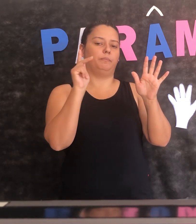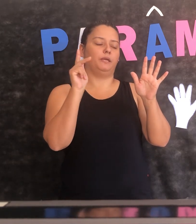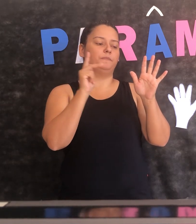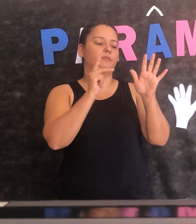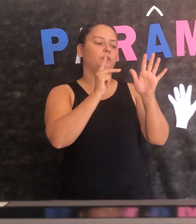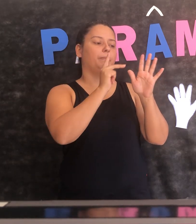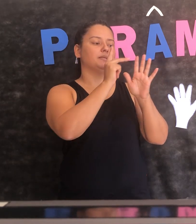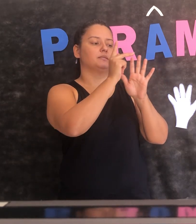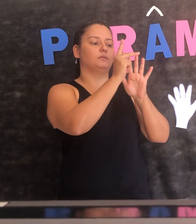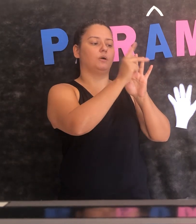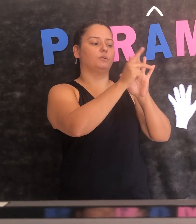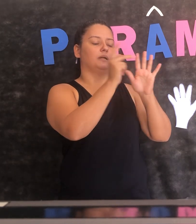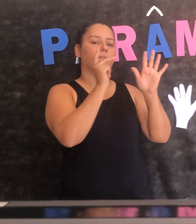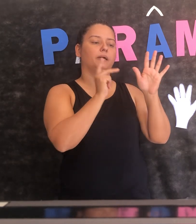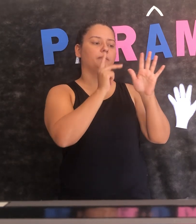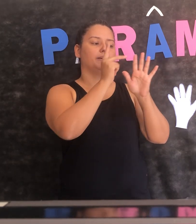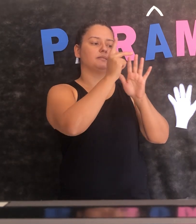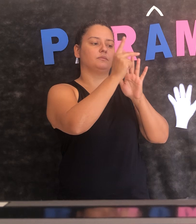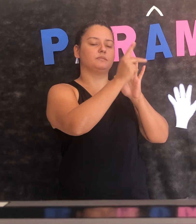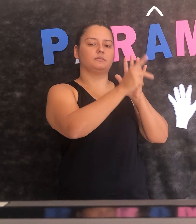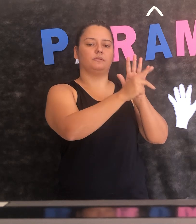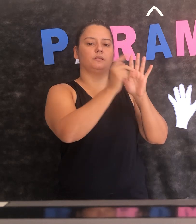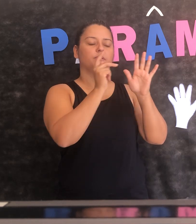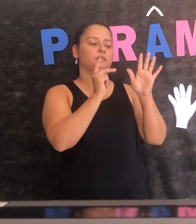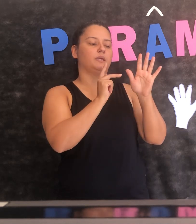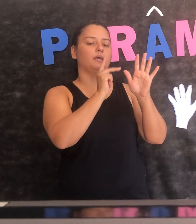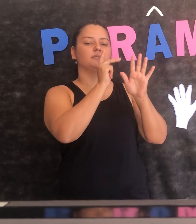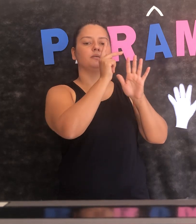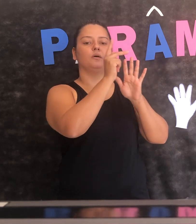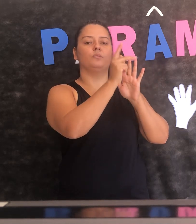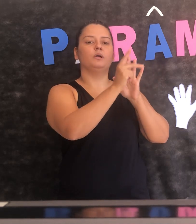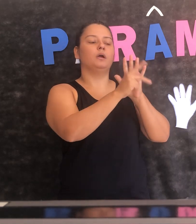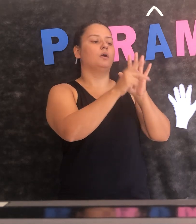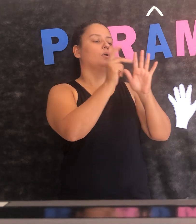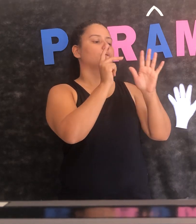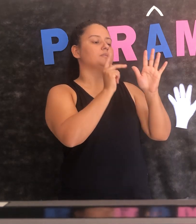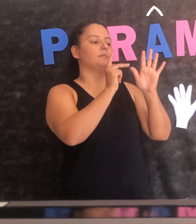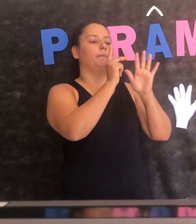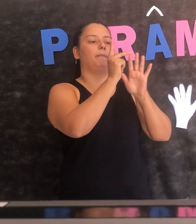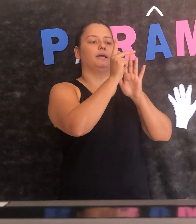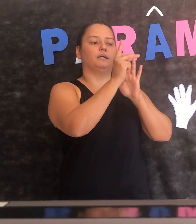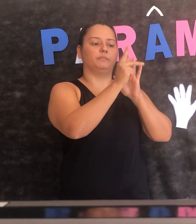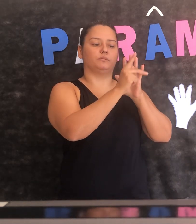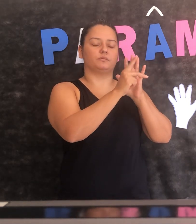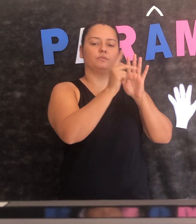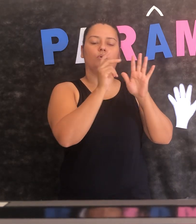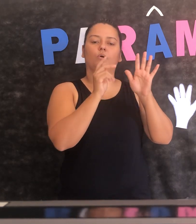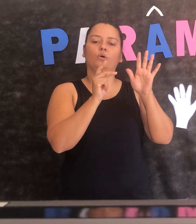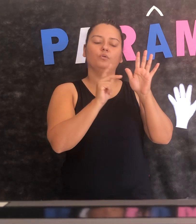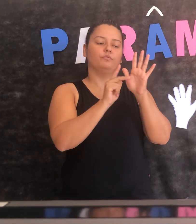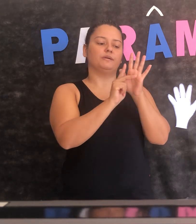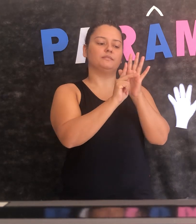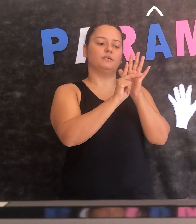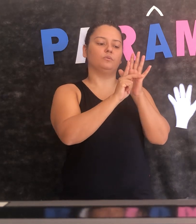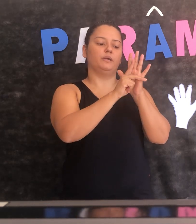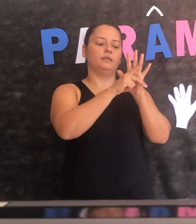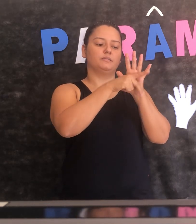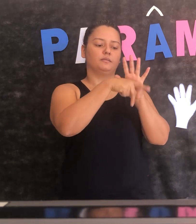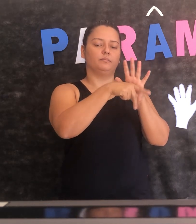P, e passando a outra aberta e passando assim. Então, isso aqui são os parâmetros. Ou fazendo esse também,